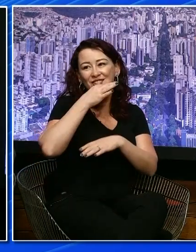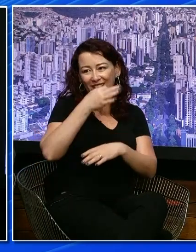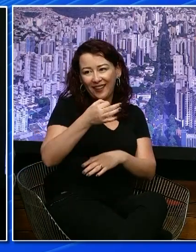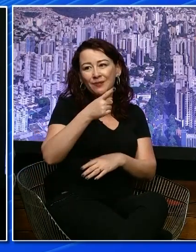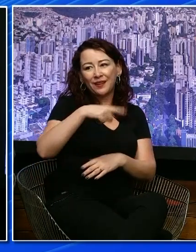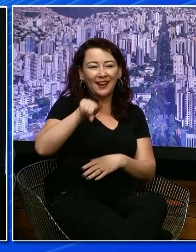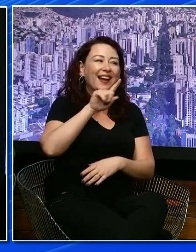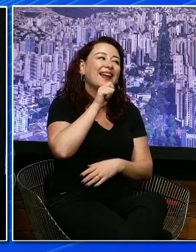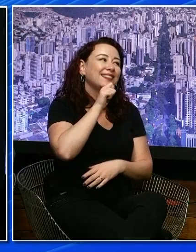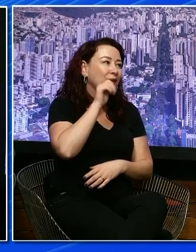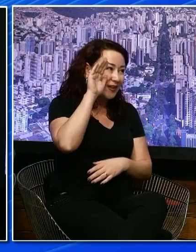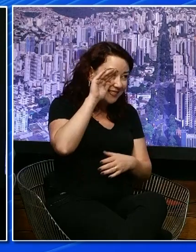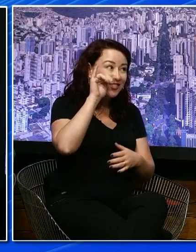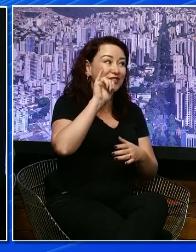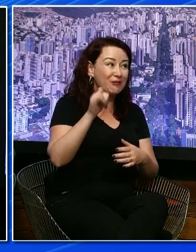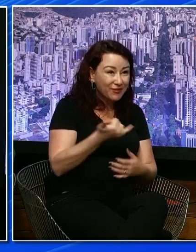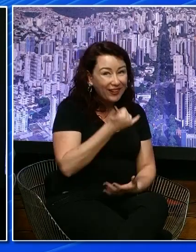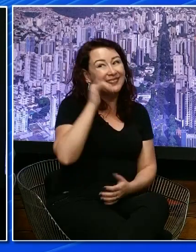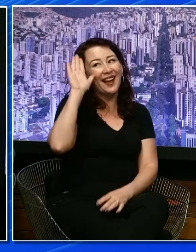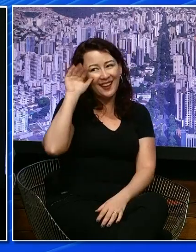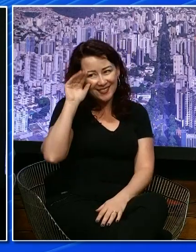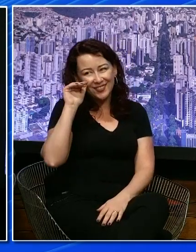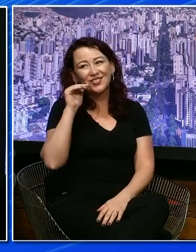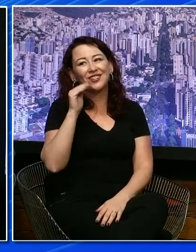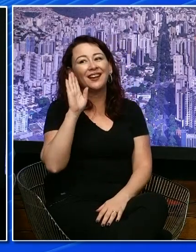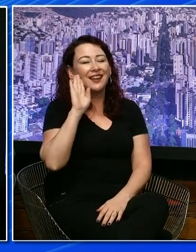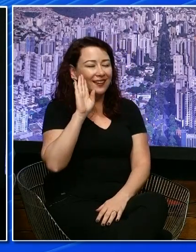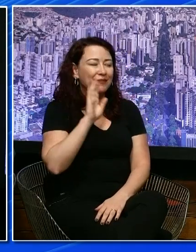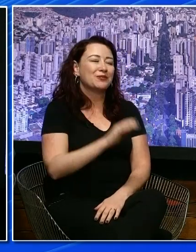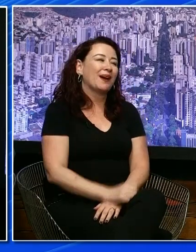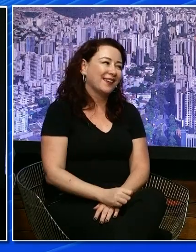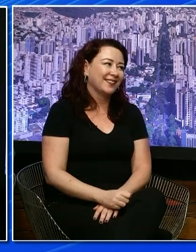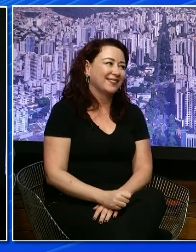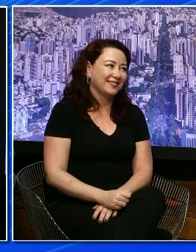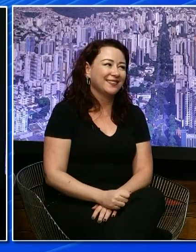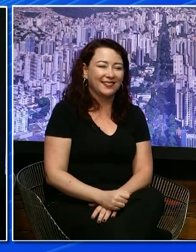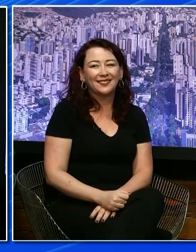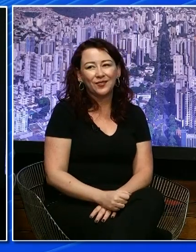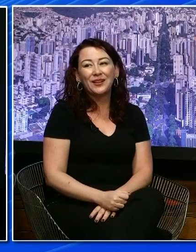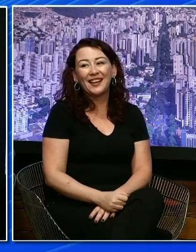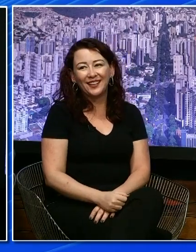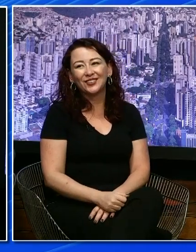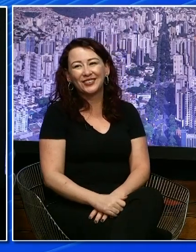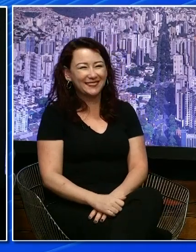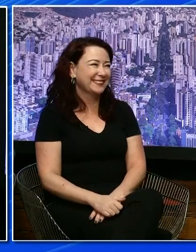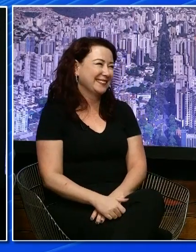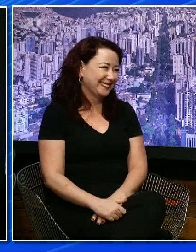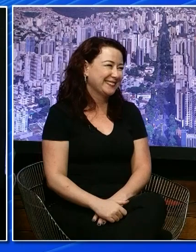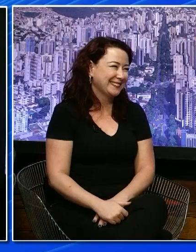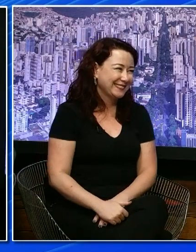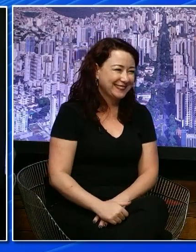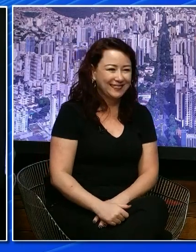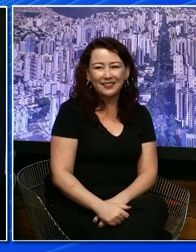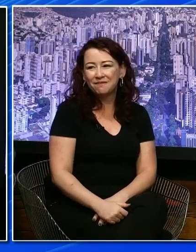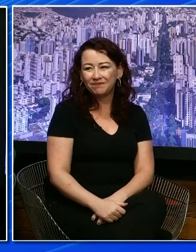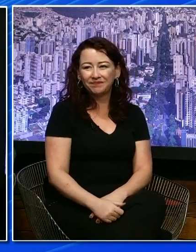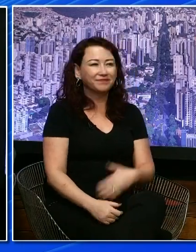a dica pra quem ainda não assistiu, aproveitar e assistir, que é muito bacana o enredo. Mariana,